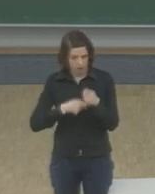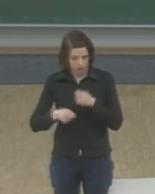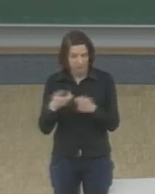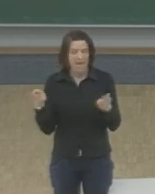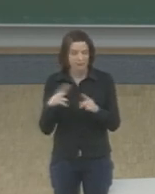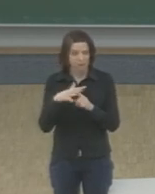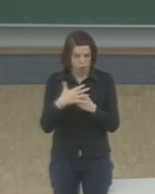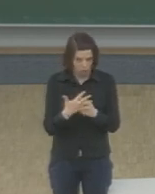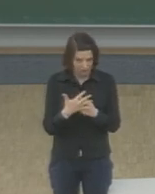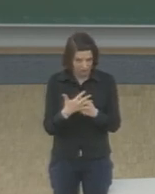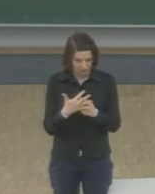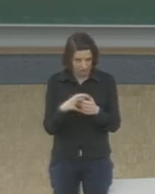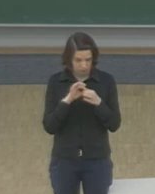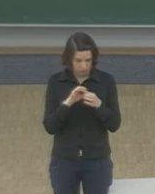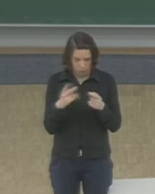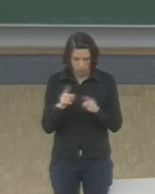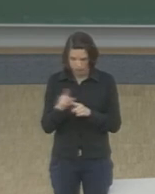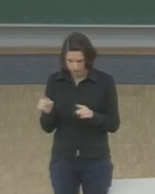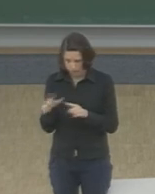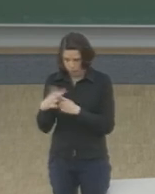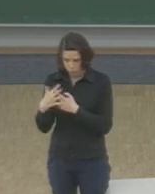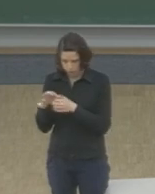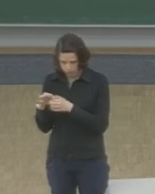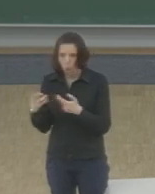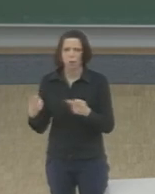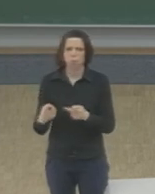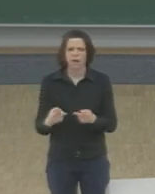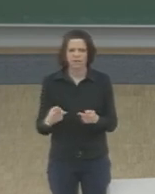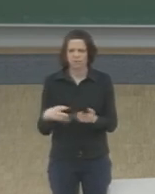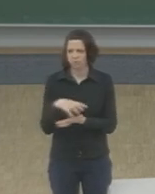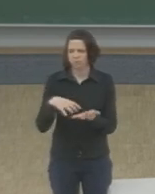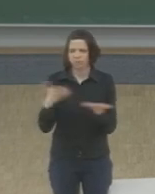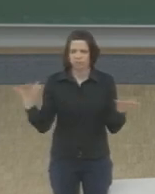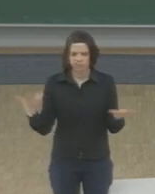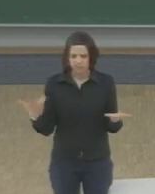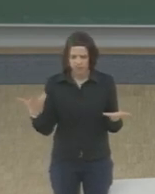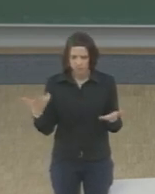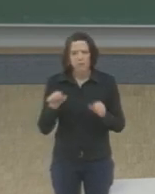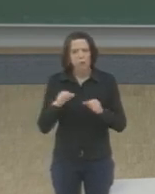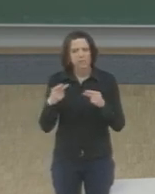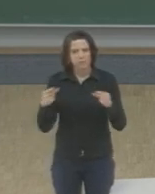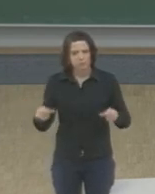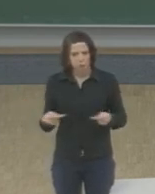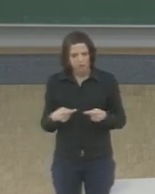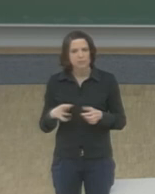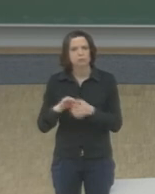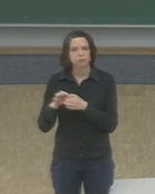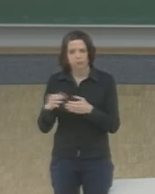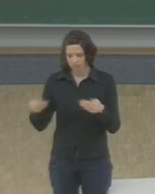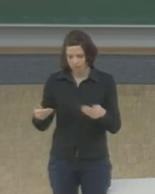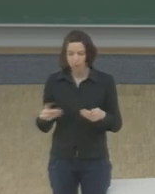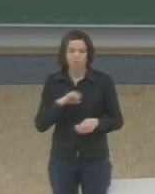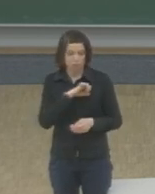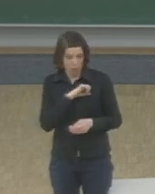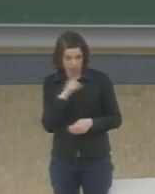auch nicht oder irgendwie beides. Es gibt keinen empirischen Beleg für die Überlegenheit des Kompetenzkonzepts gegenüber klassischer